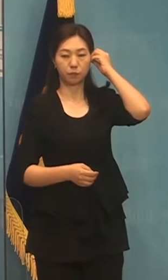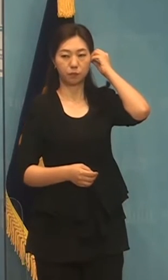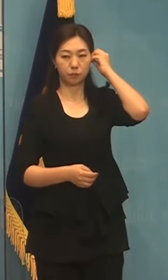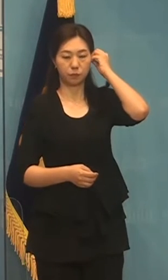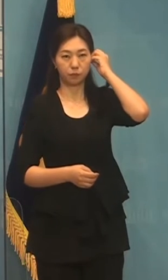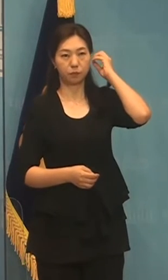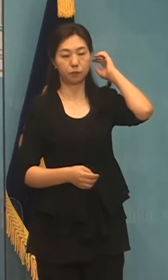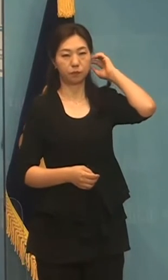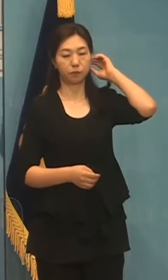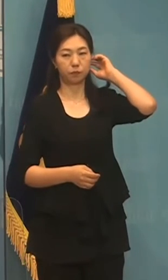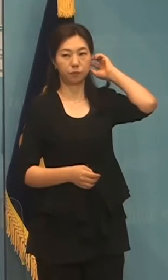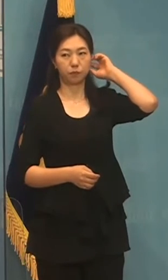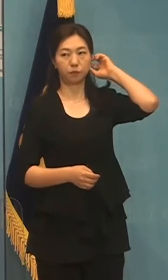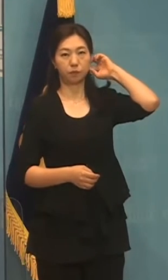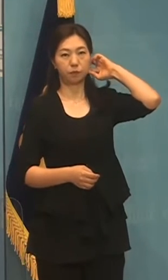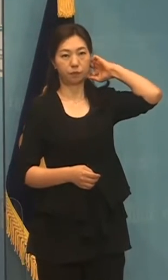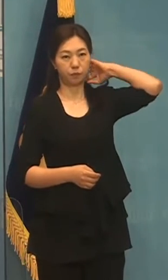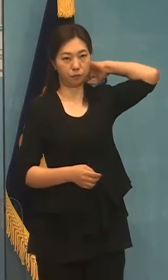5